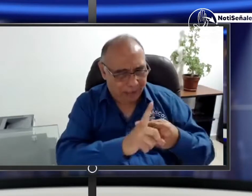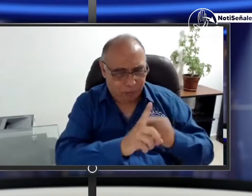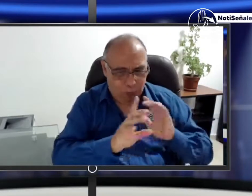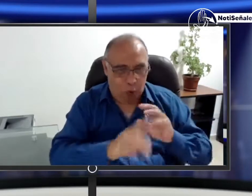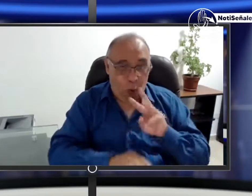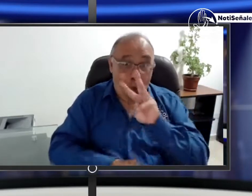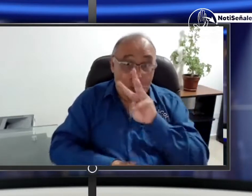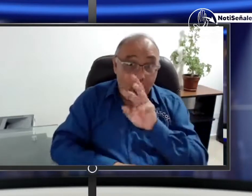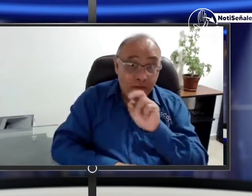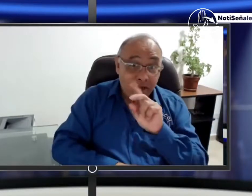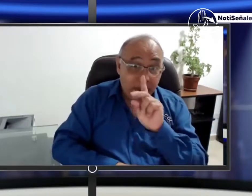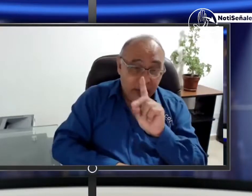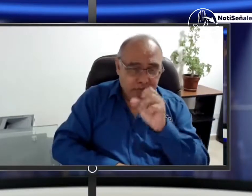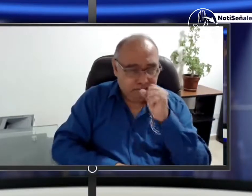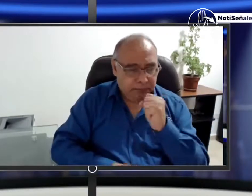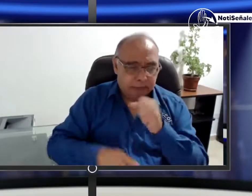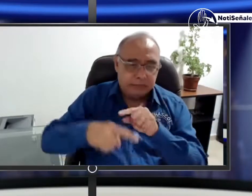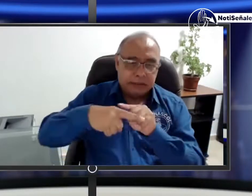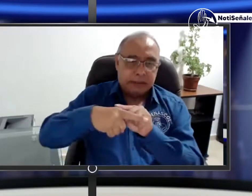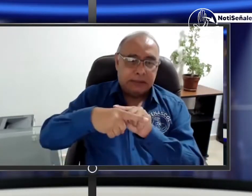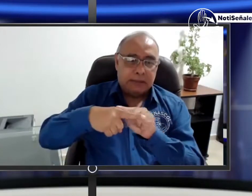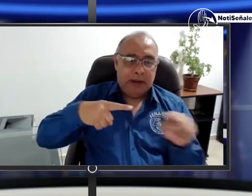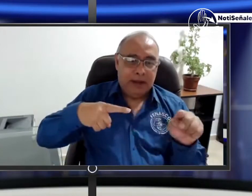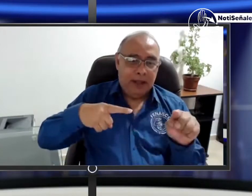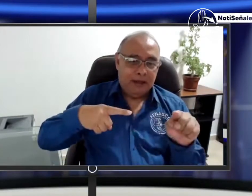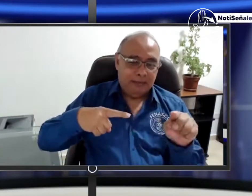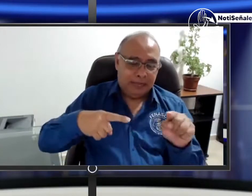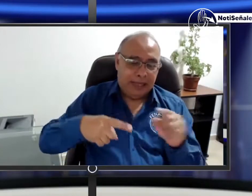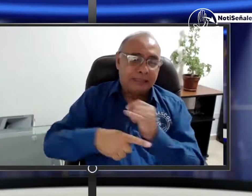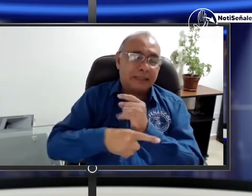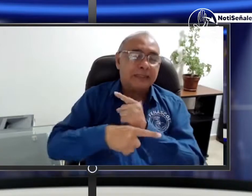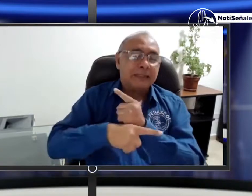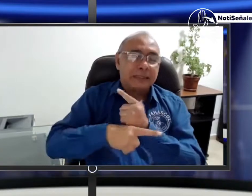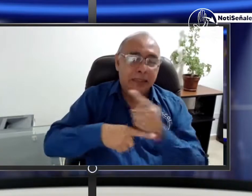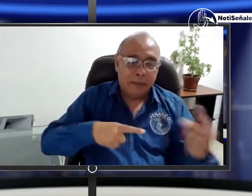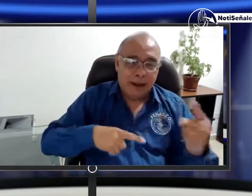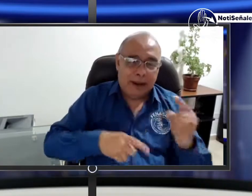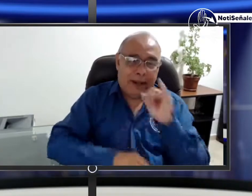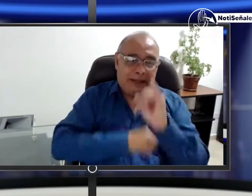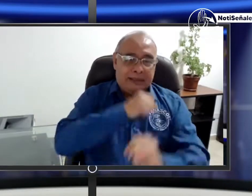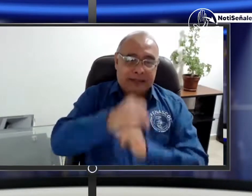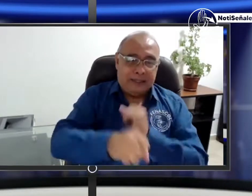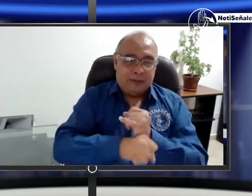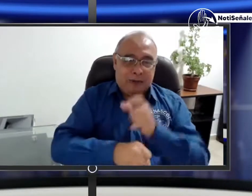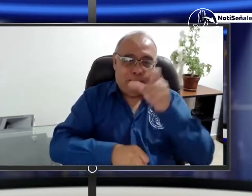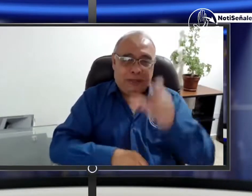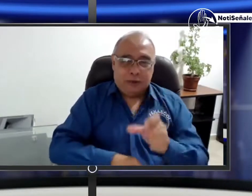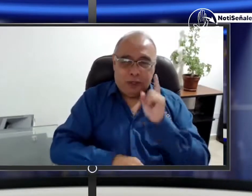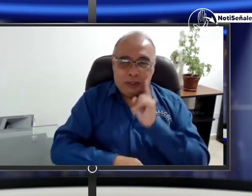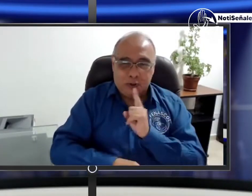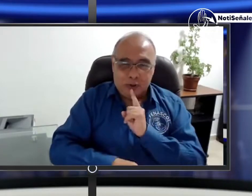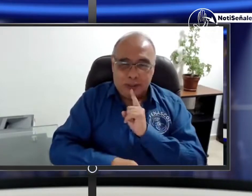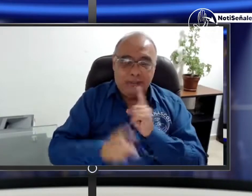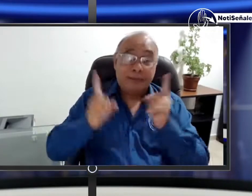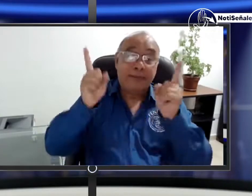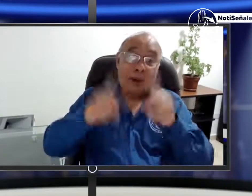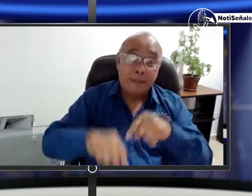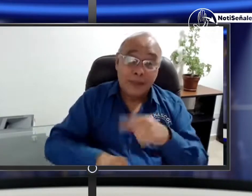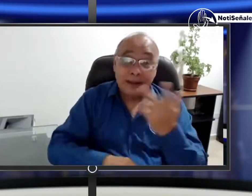precisamente con ver a conmemorar las personas a las personas sordas en la comunidad pero en la w